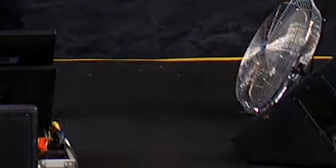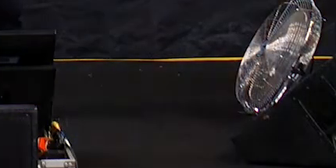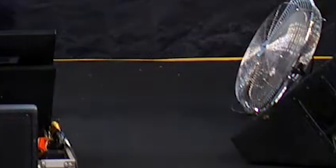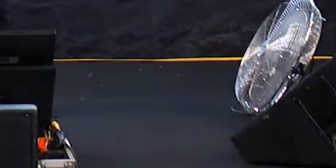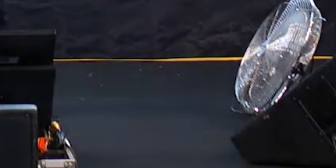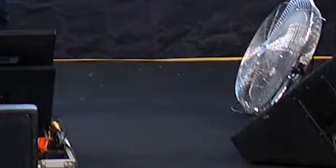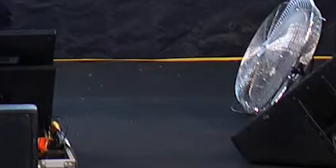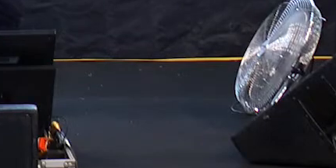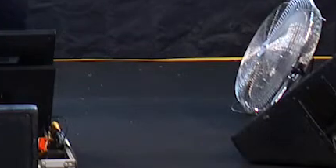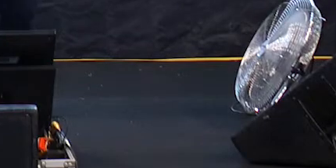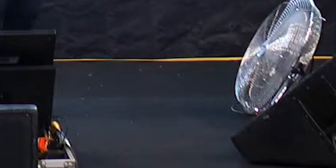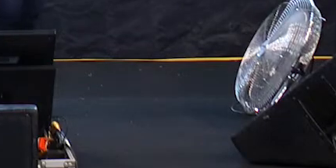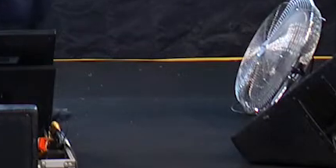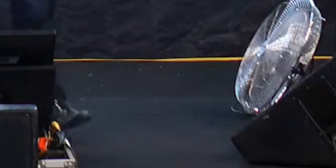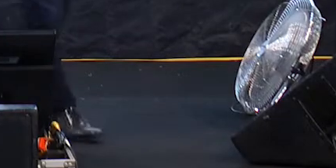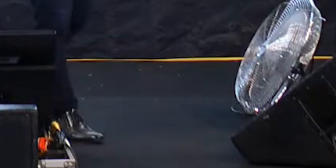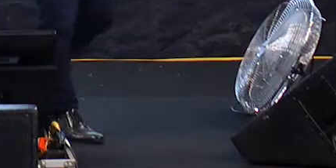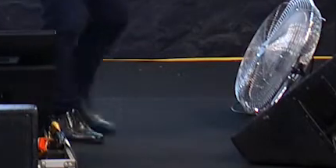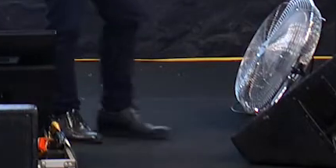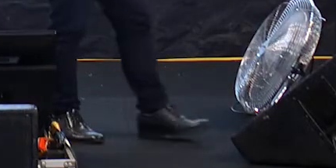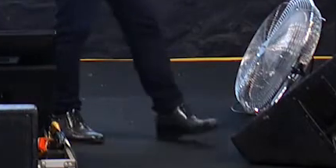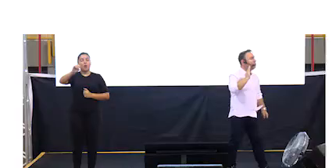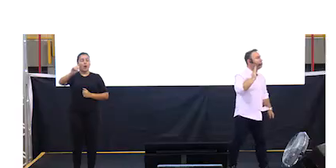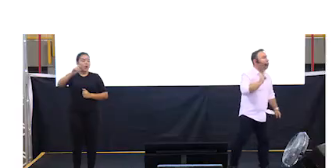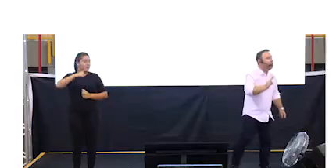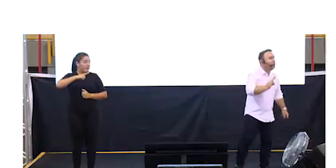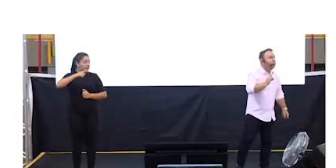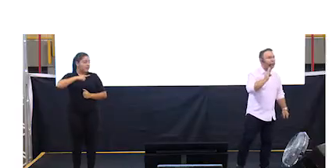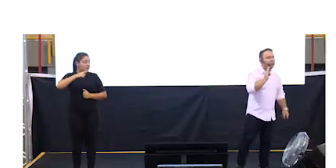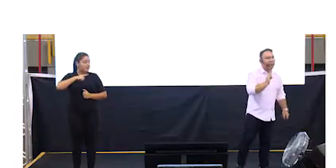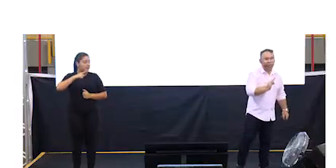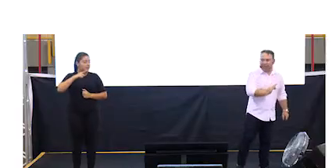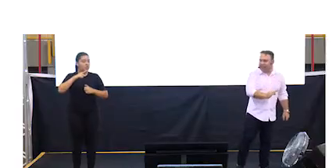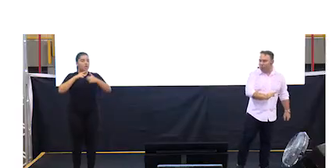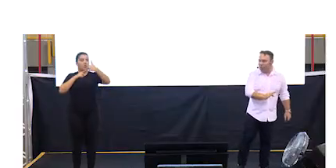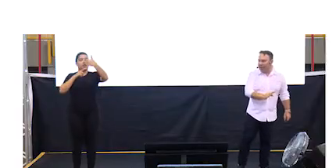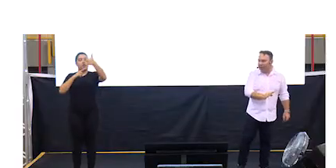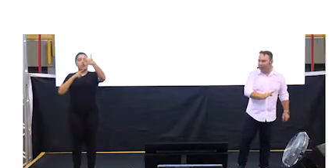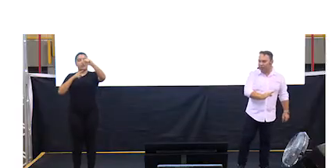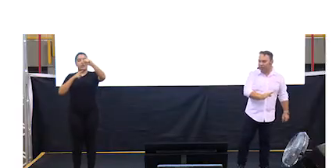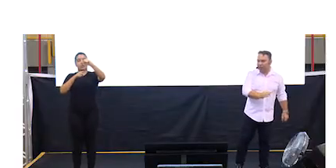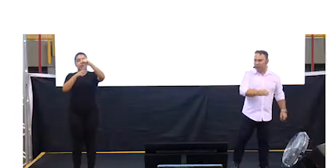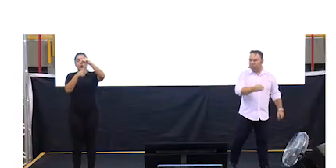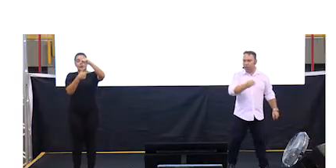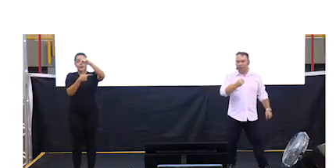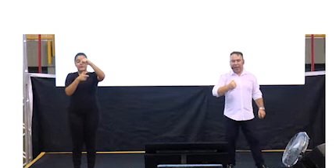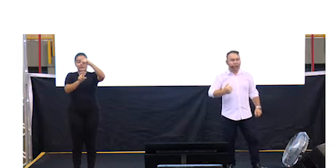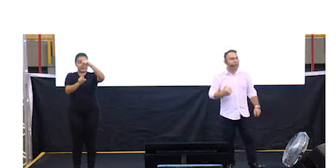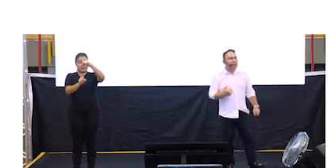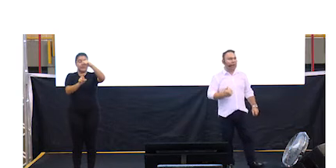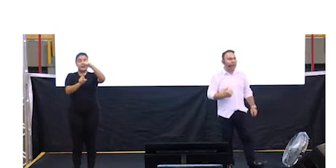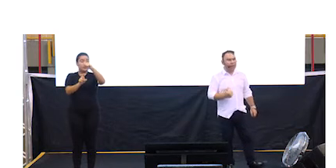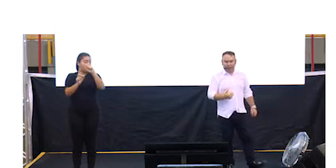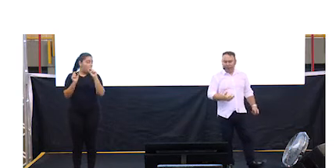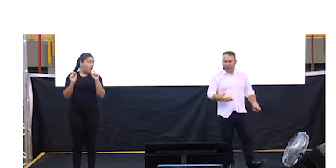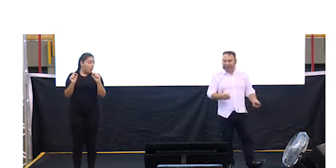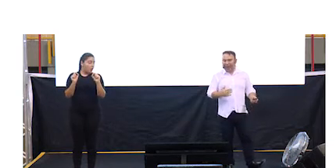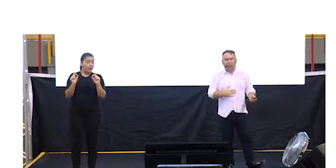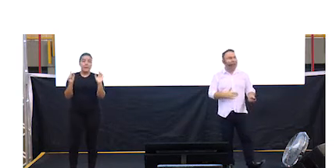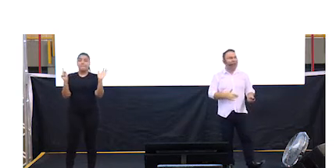lá. João preencheu 18 25avos de um